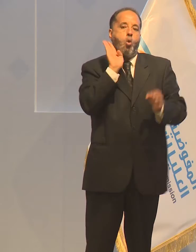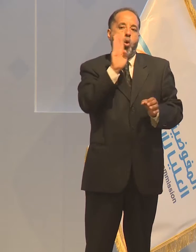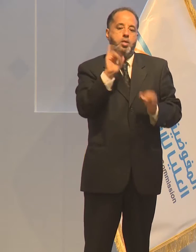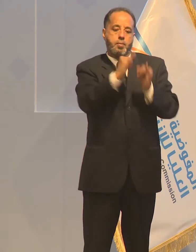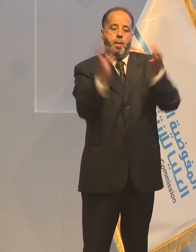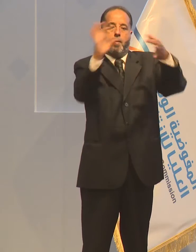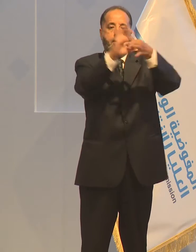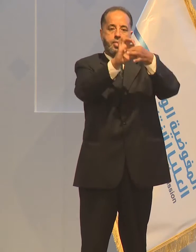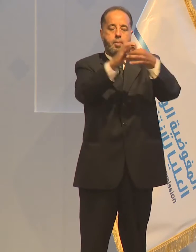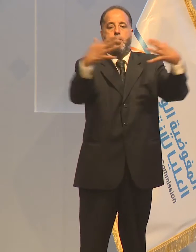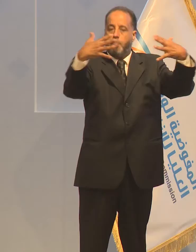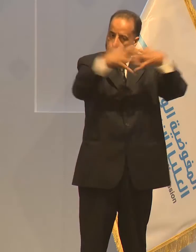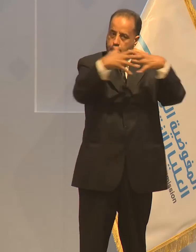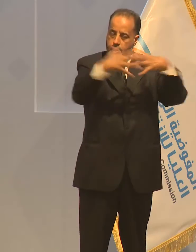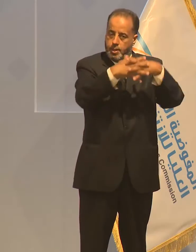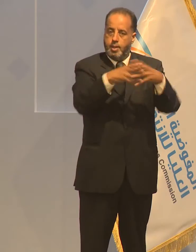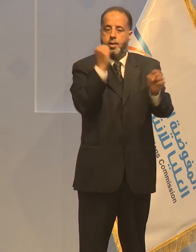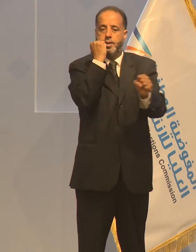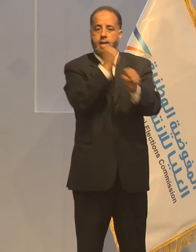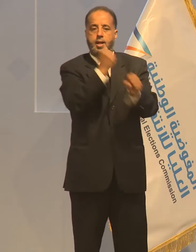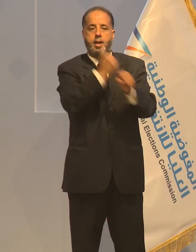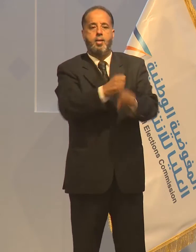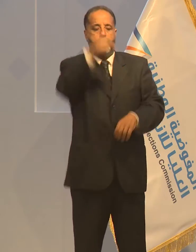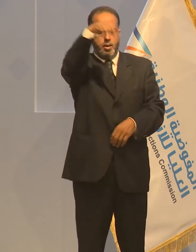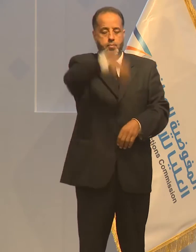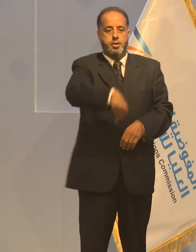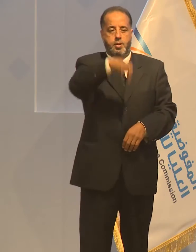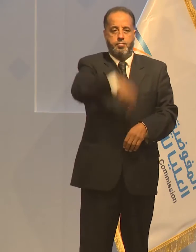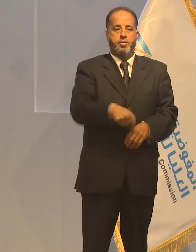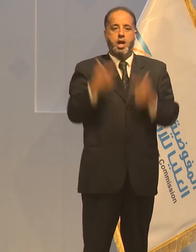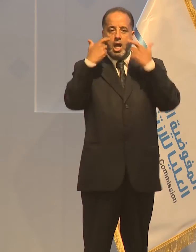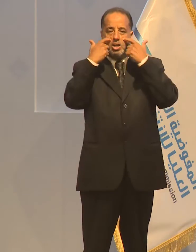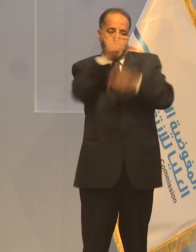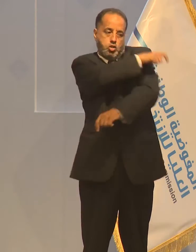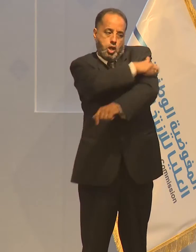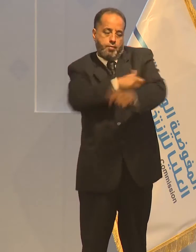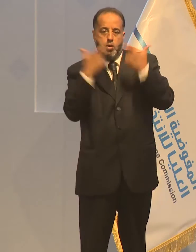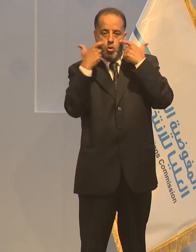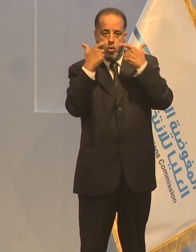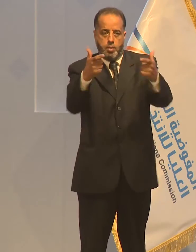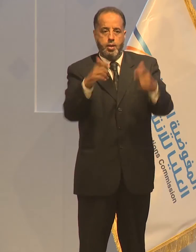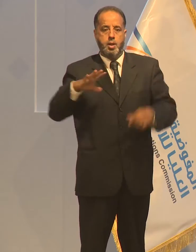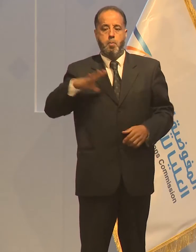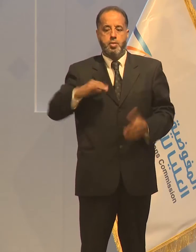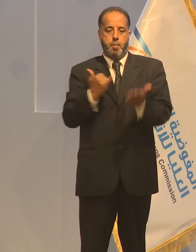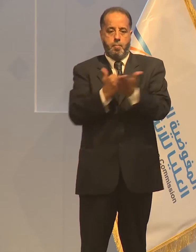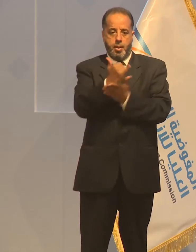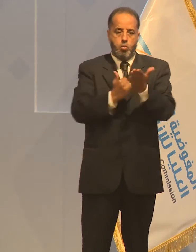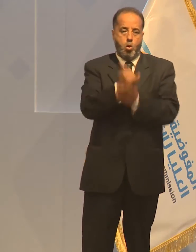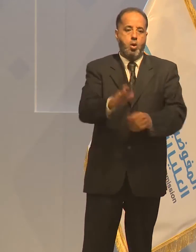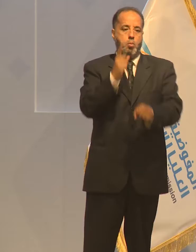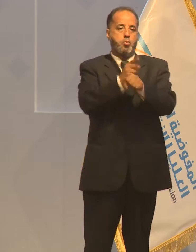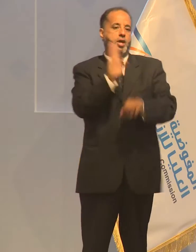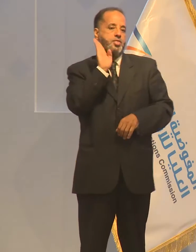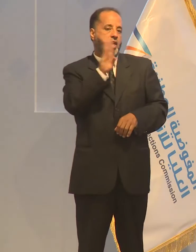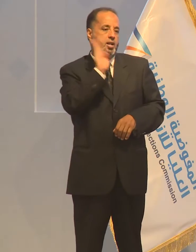التربية والتعليم لوضع الأطر بآليات الإشراف، وهي تكون من مدراء المدارس والمعلمين